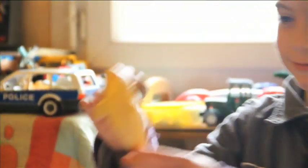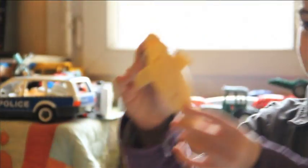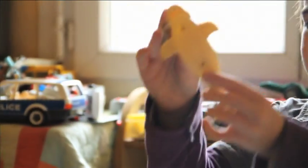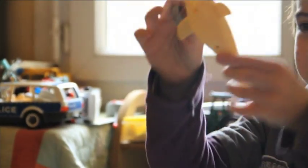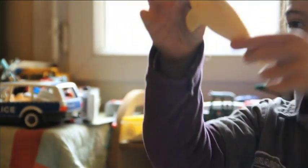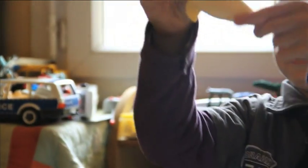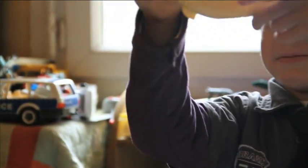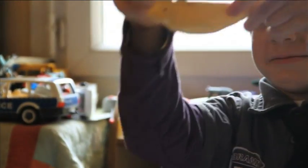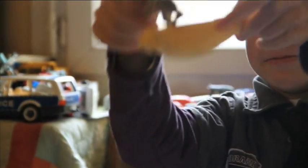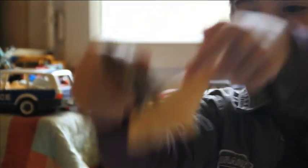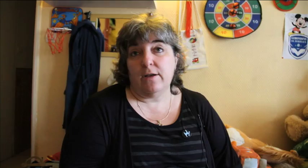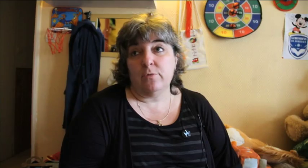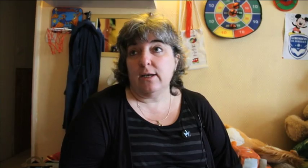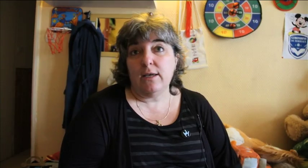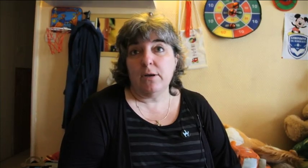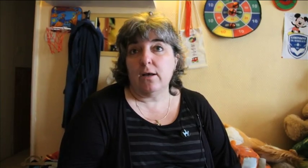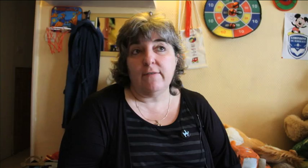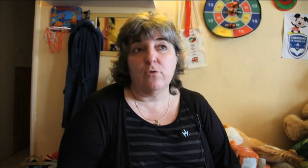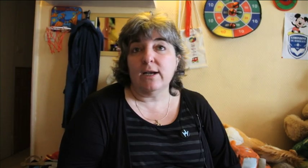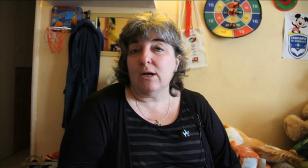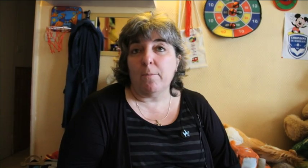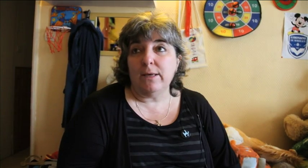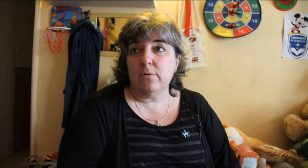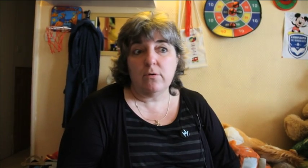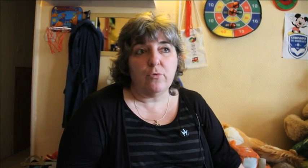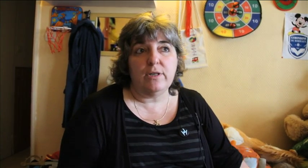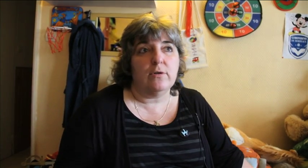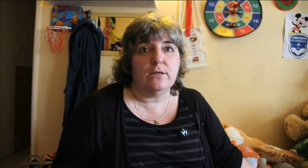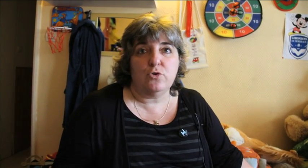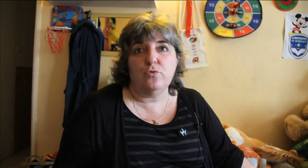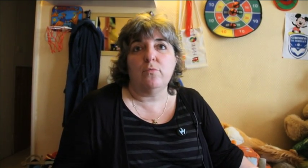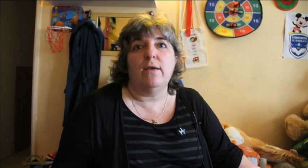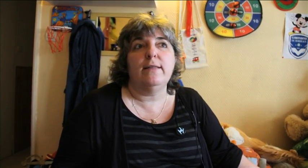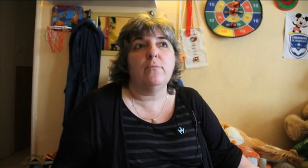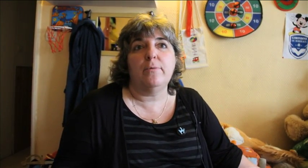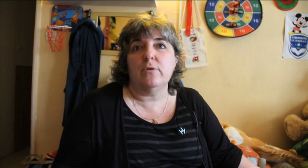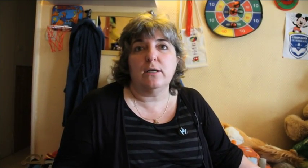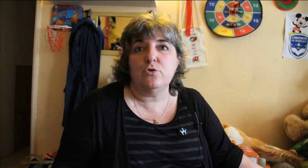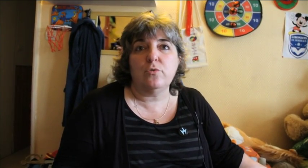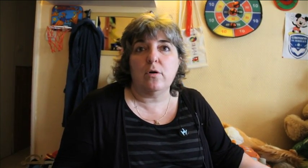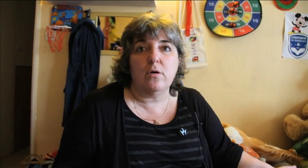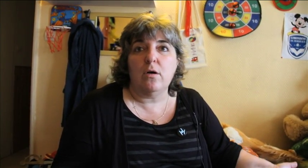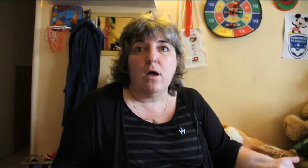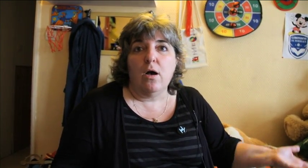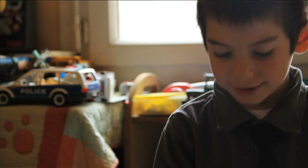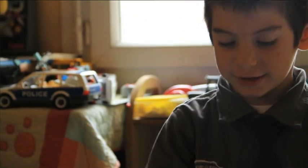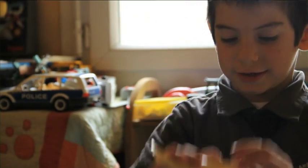manière dont ça a été annoncé, c'était vraiment terrible. Avec aucun accompagnement, on revenait dans 15 jours. Bah, évidemment, pendant 15 jours, on était